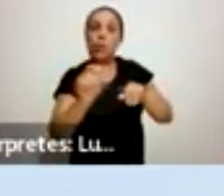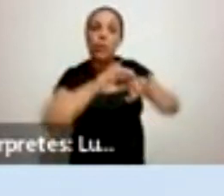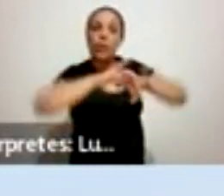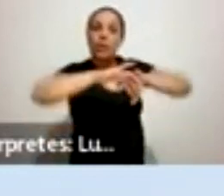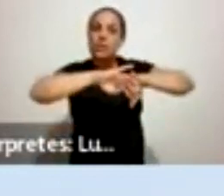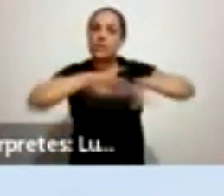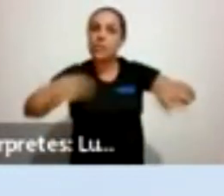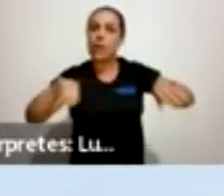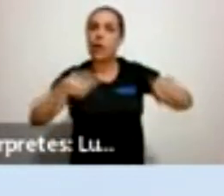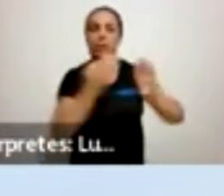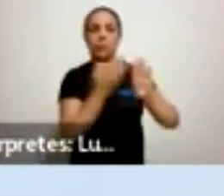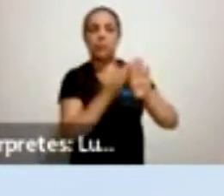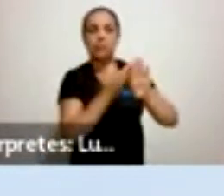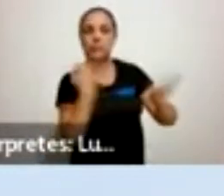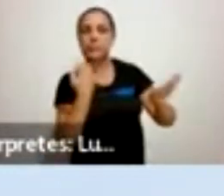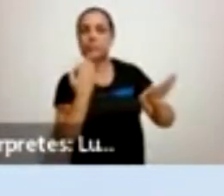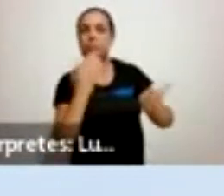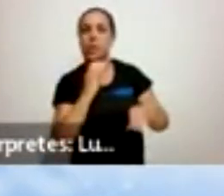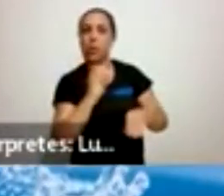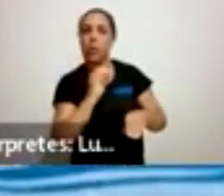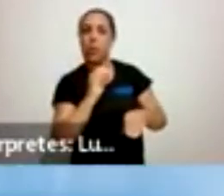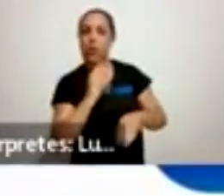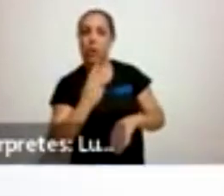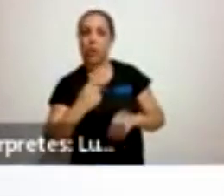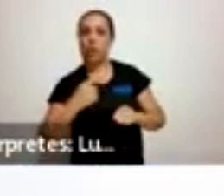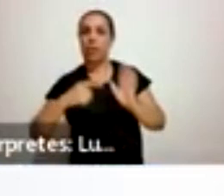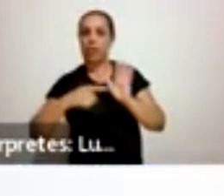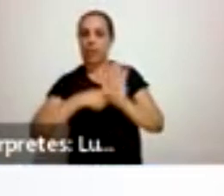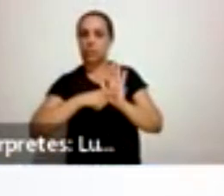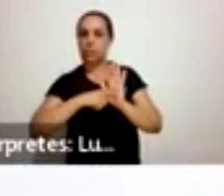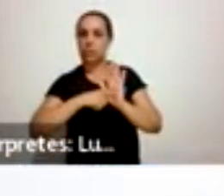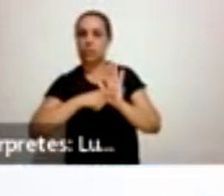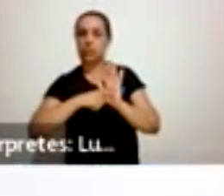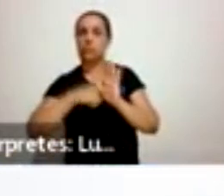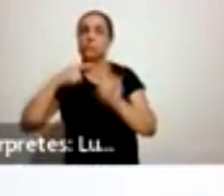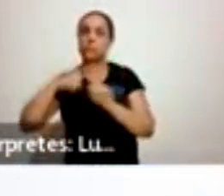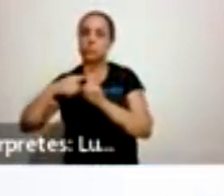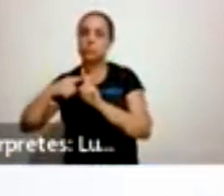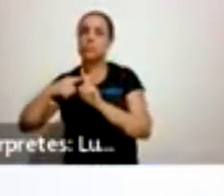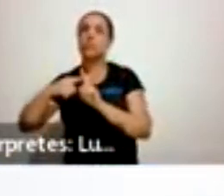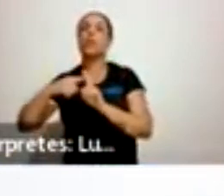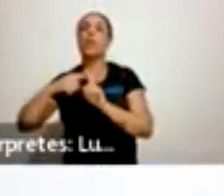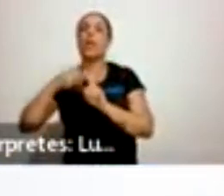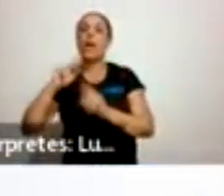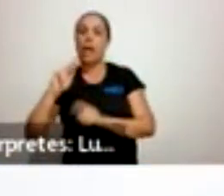vocês observam que ele tem carga negativa. E a gente sabe que